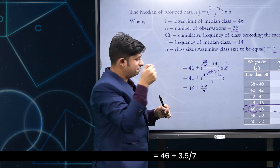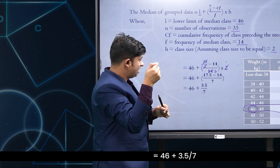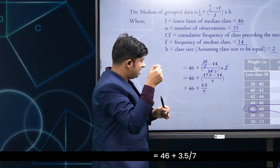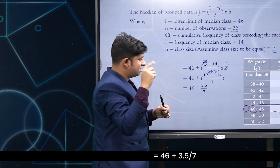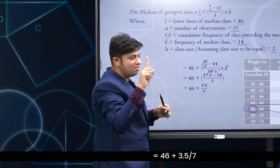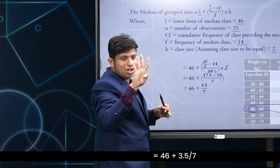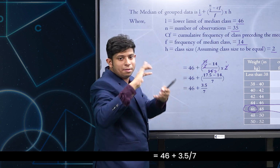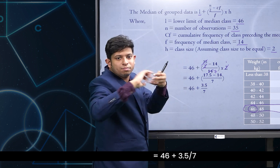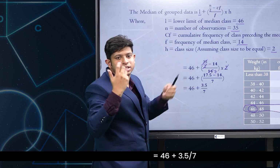3.5/7